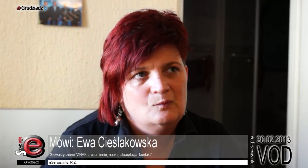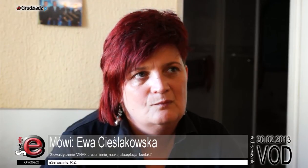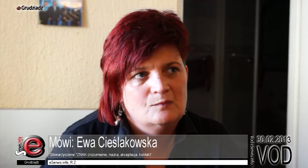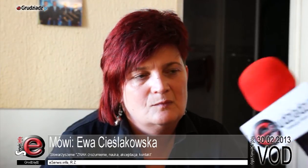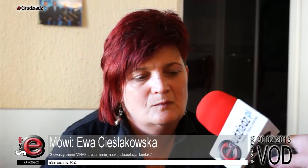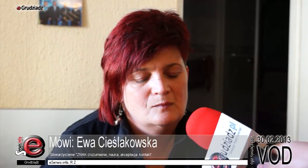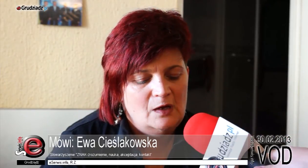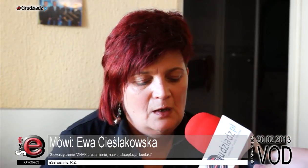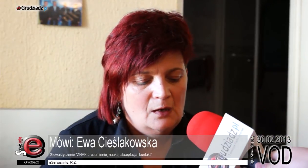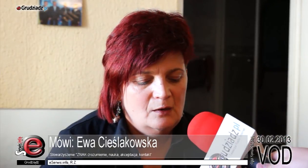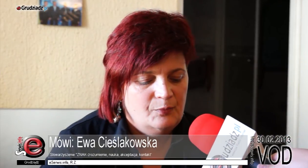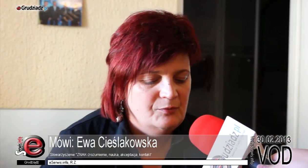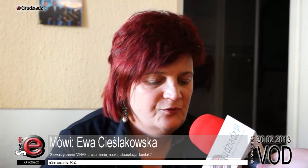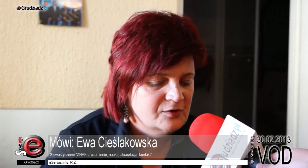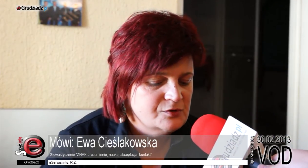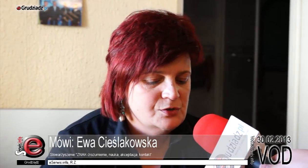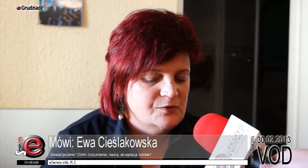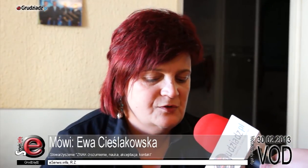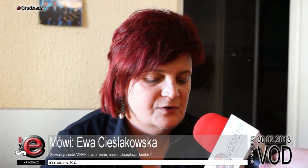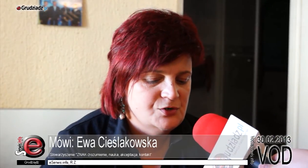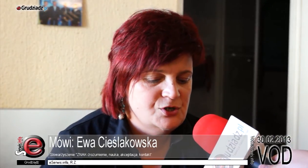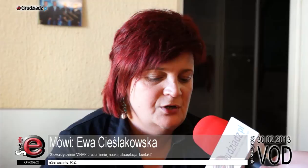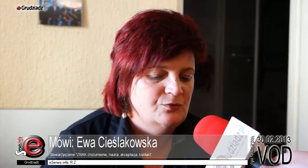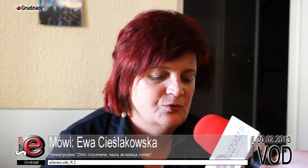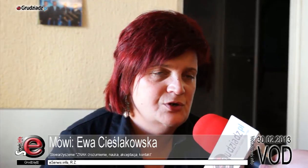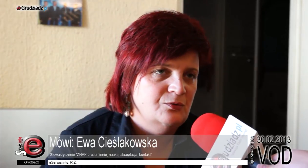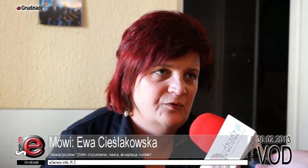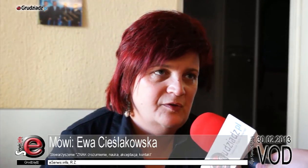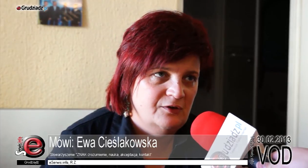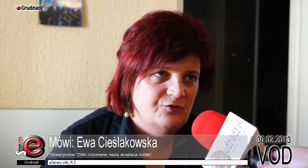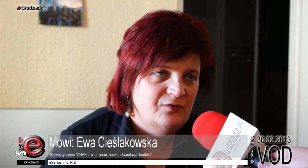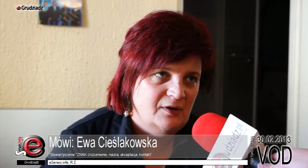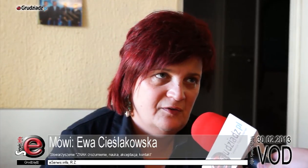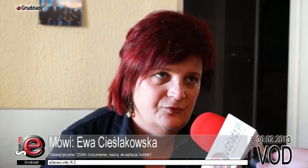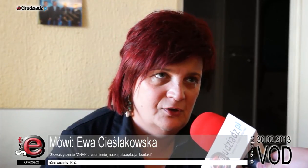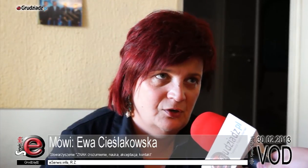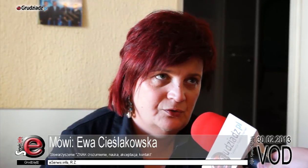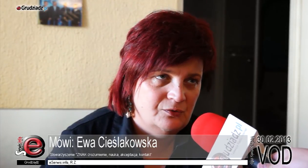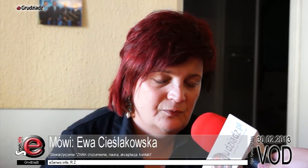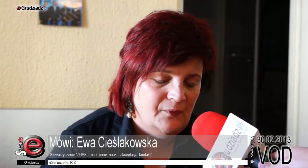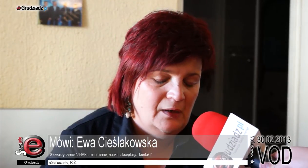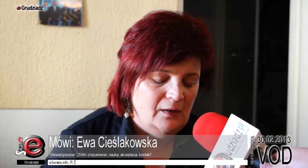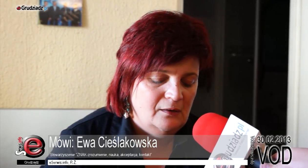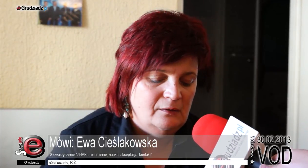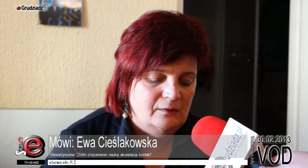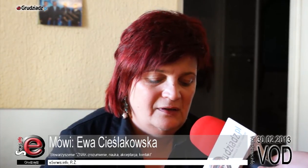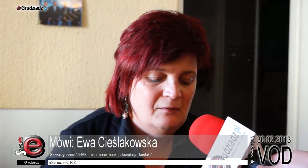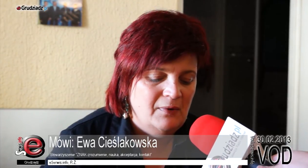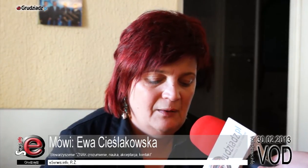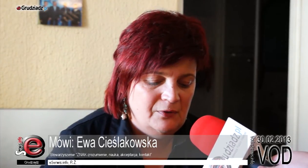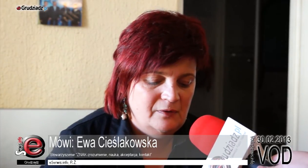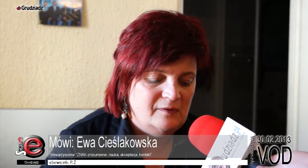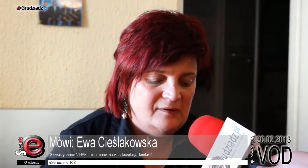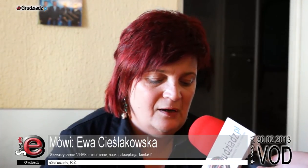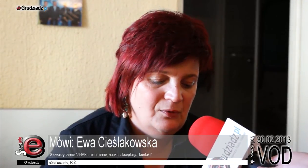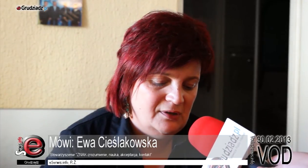uzyskać? Pomoc w naszym stowarzyszeniu można uzyskać 2 razy w tygodniu. Nie mamy stałych tak